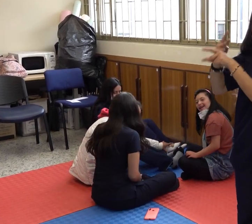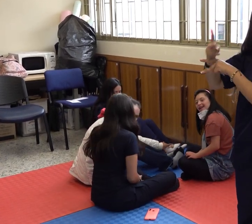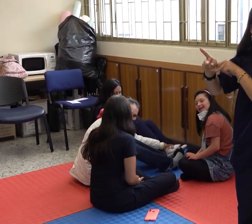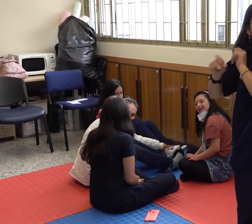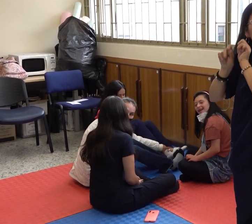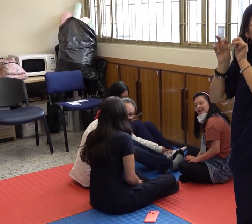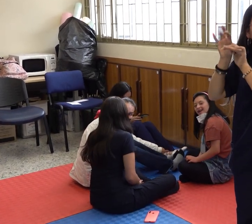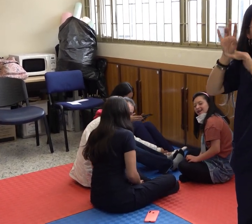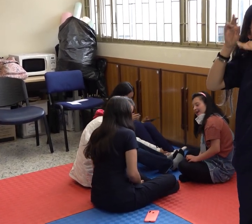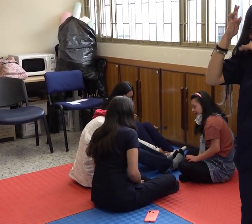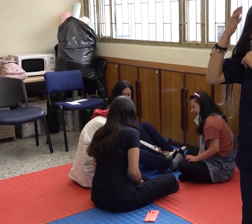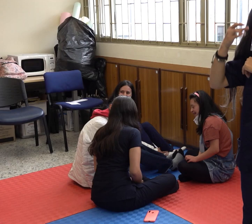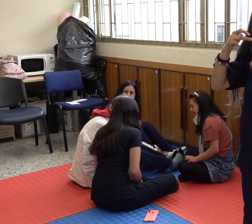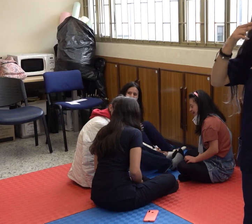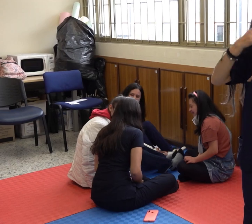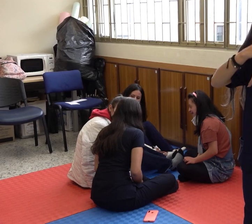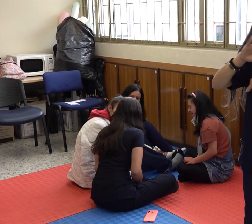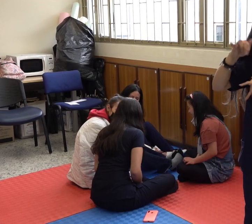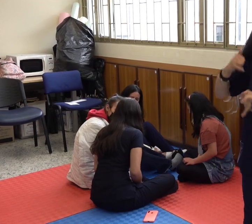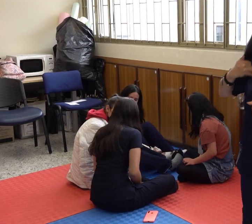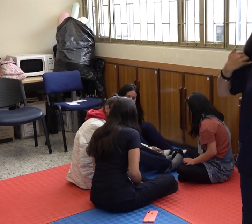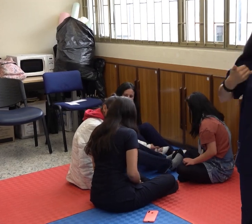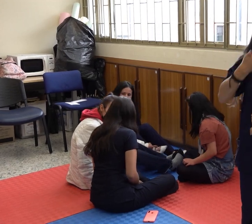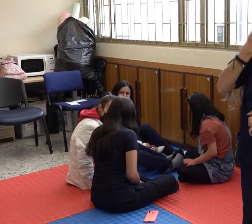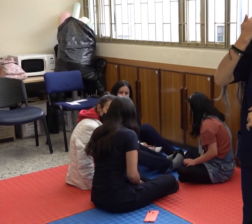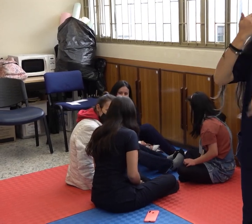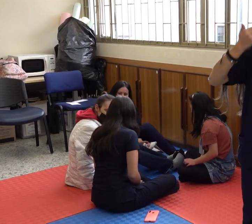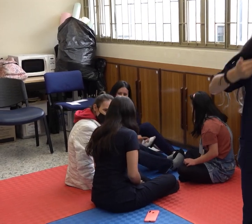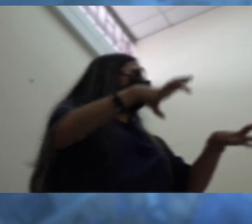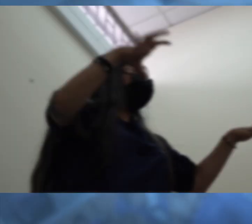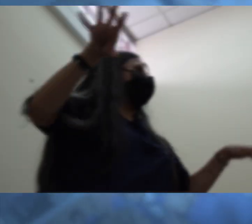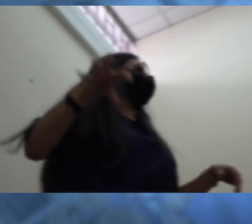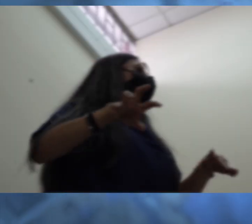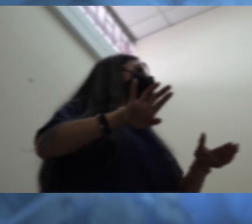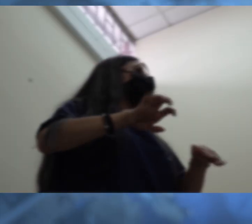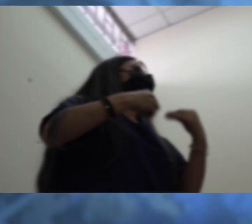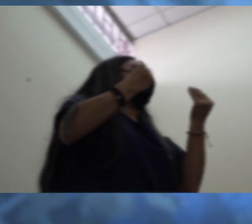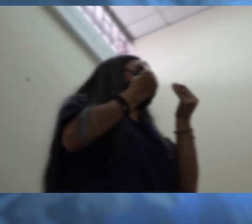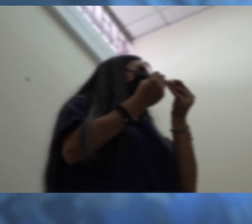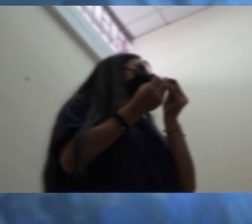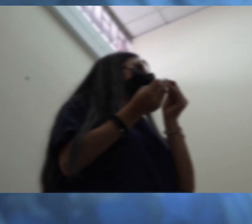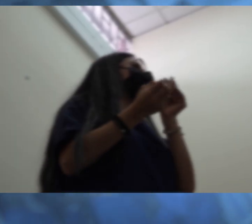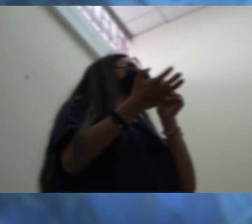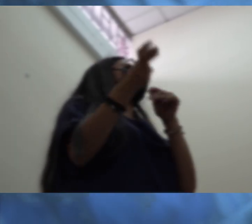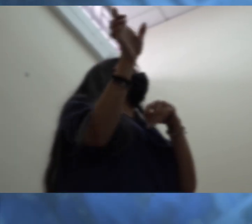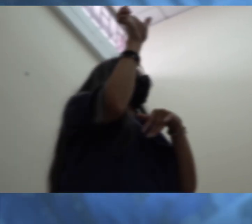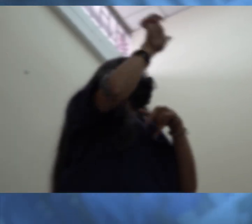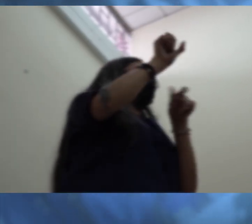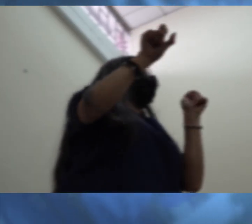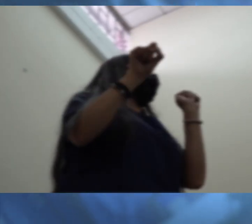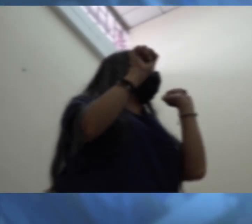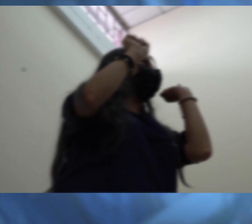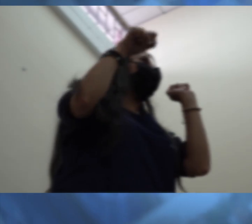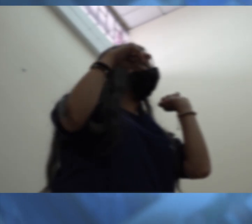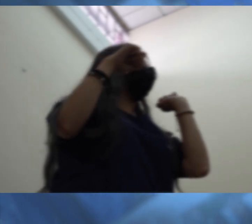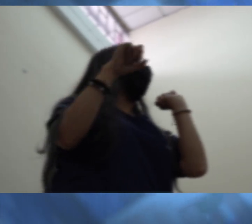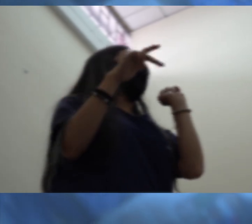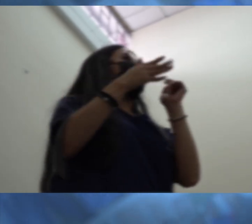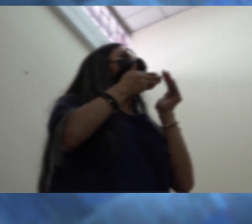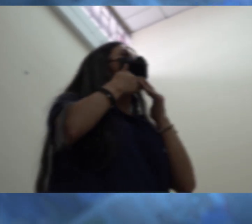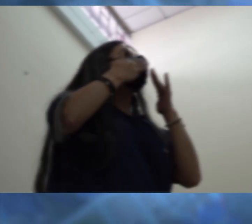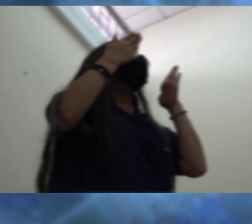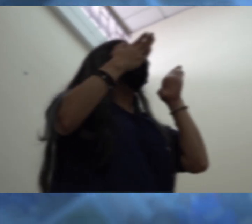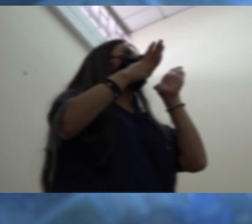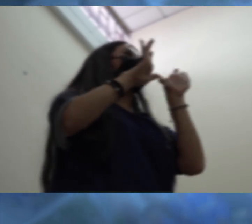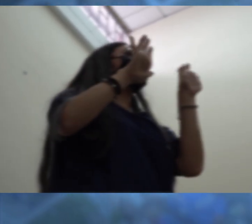y poder ir cambiando ciertos hábitos de crianza que no les han permitido verlos como jóvenes y adultos capaces